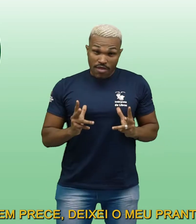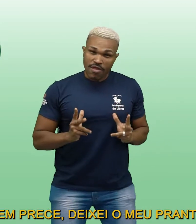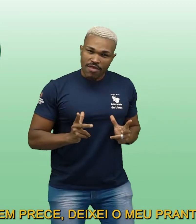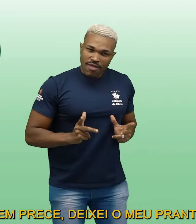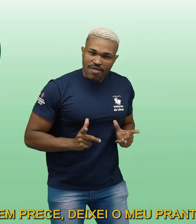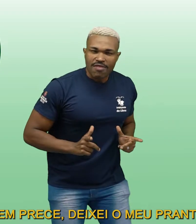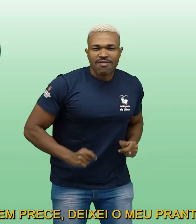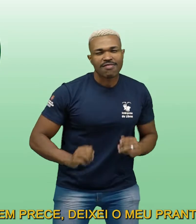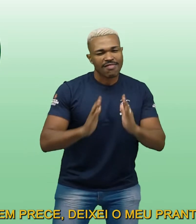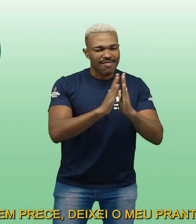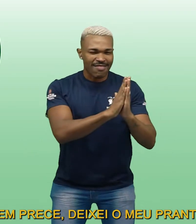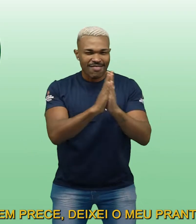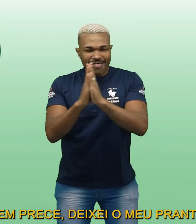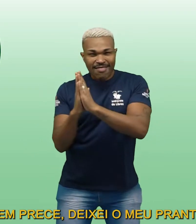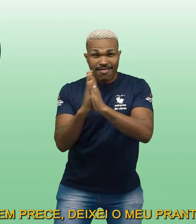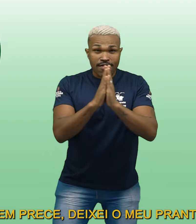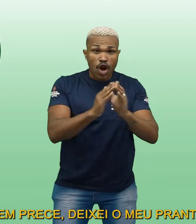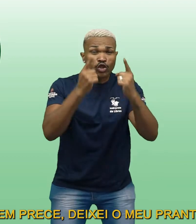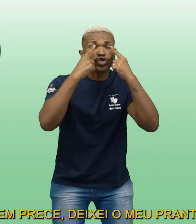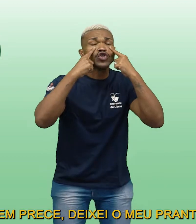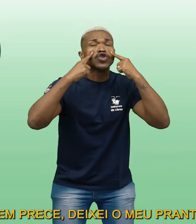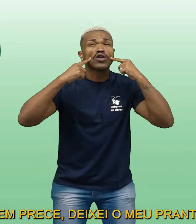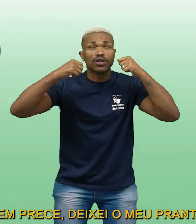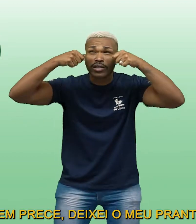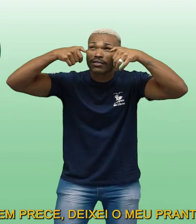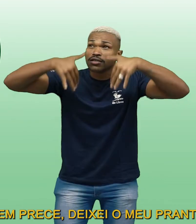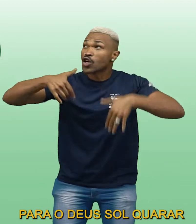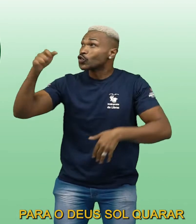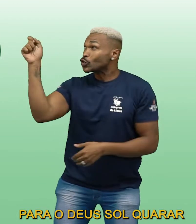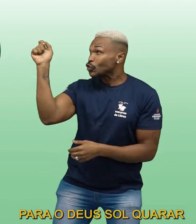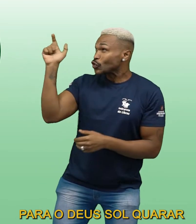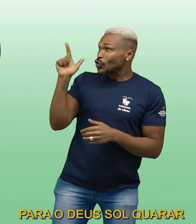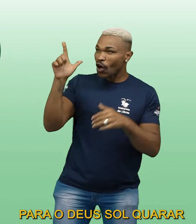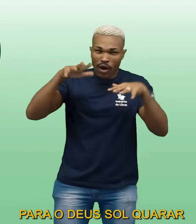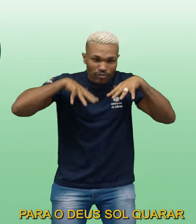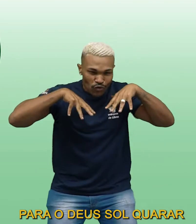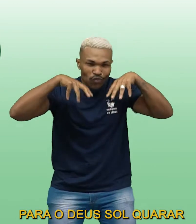lavar. Em prece deixei o meu pranto.